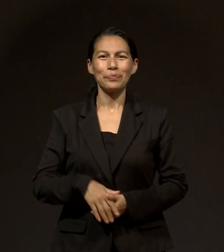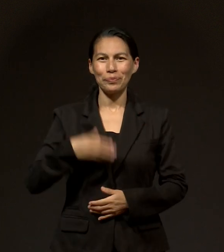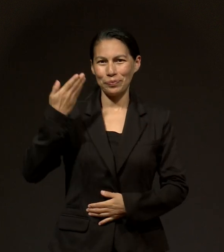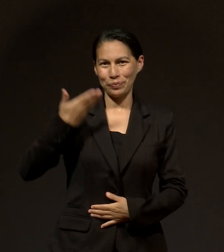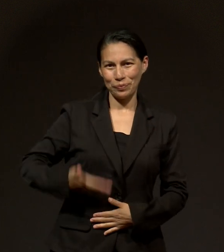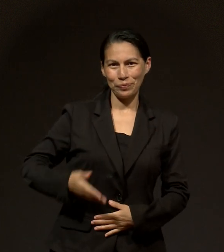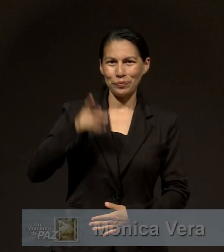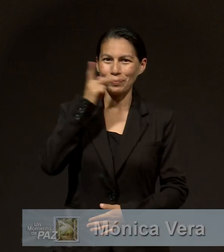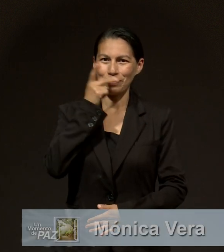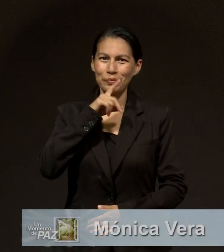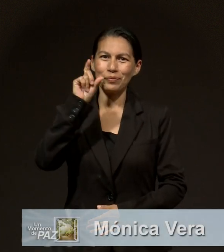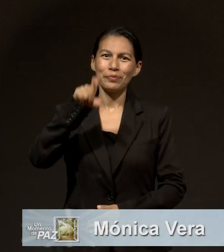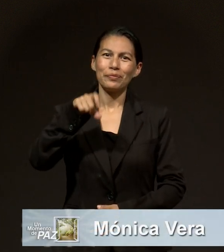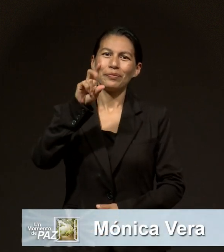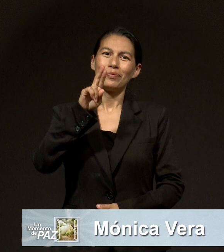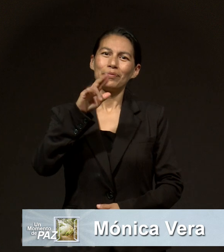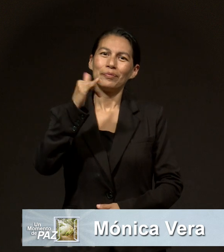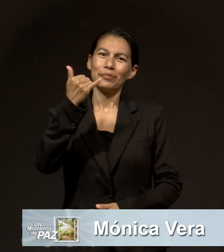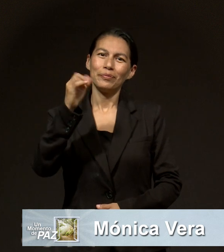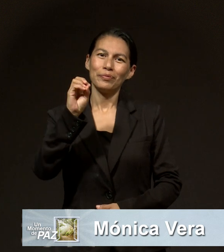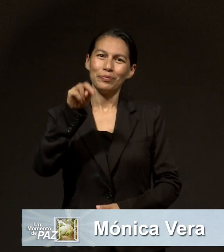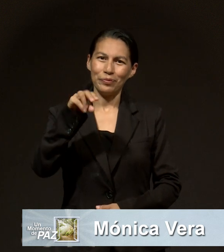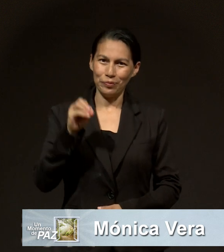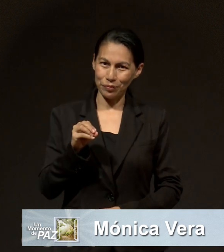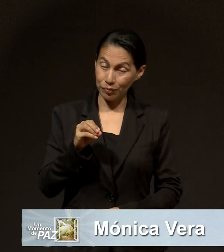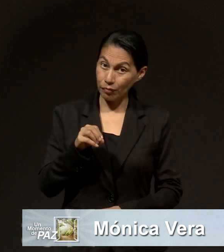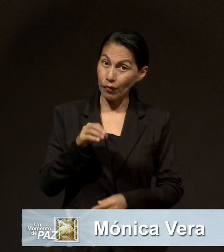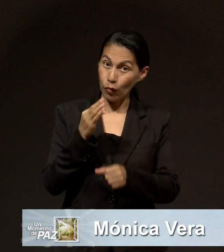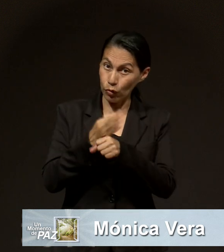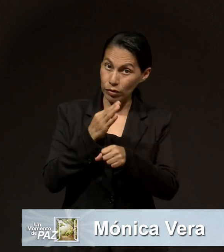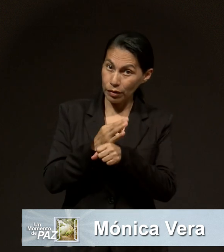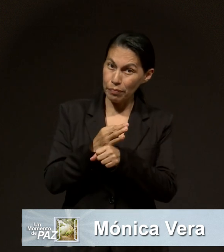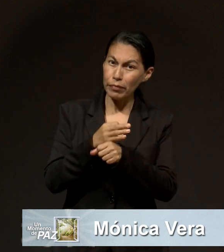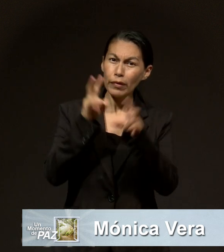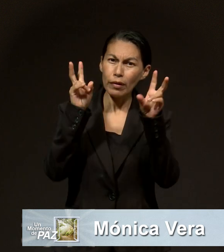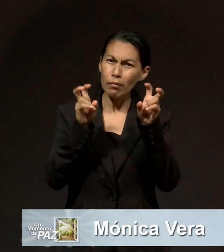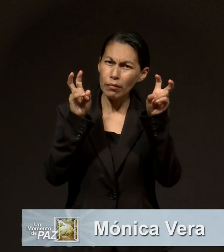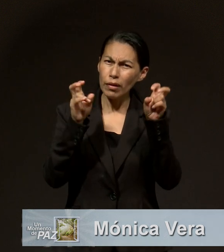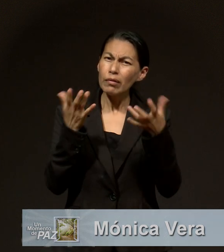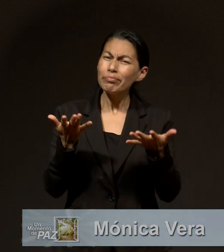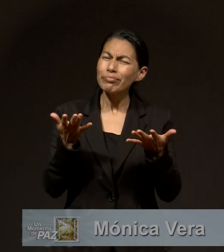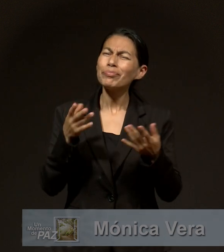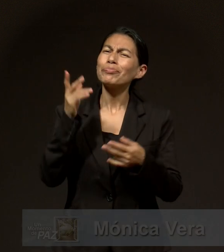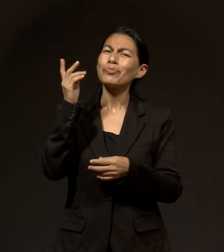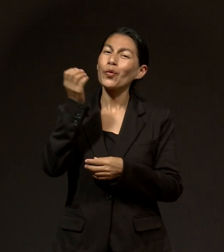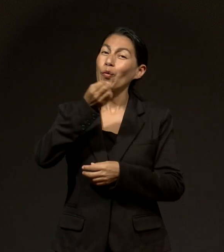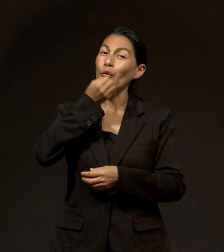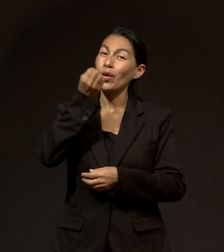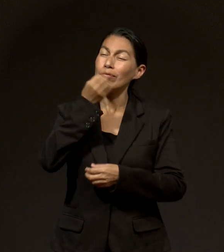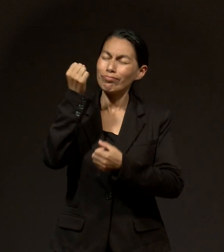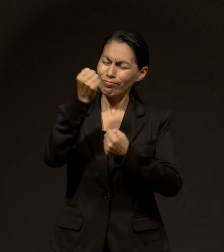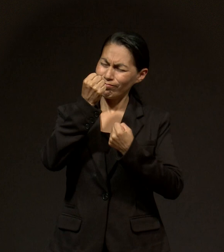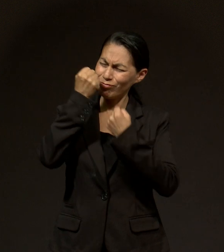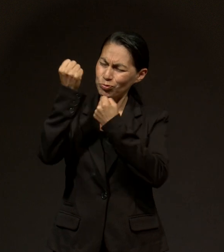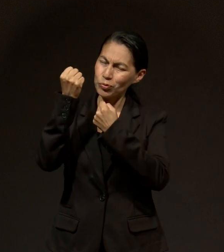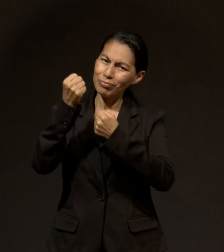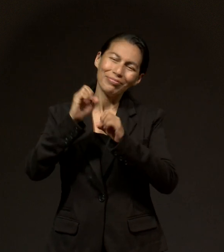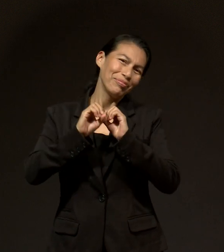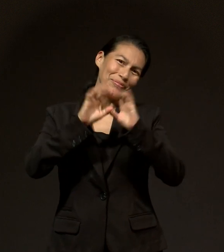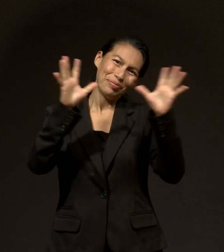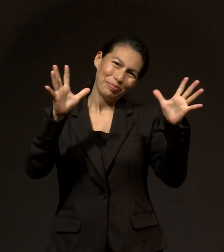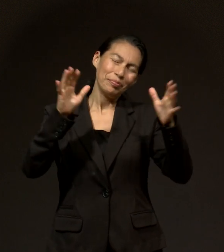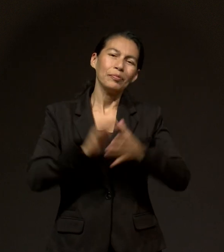Quillono. Desde luego para hablar del poder de la oración. Muchas veces cometemos